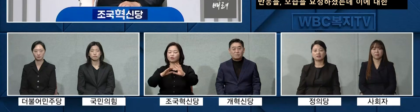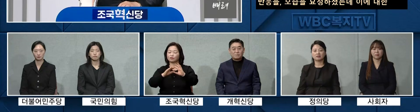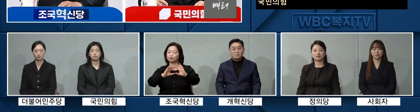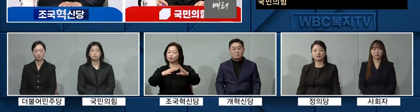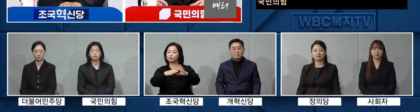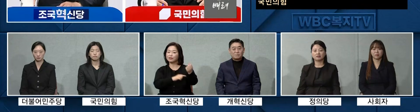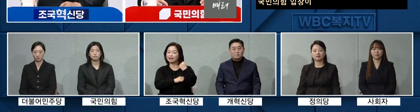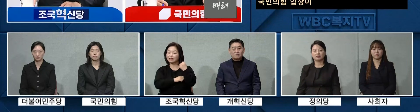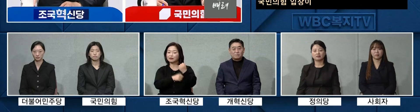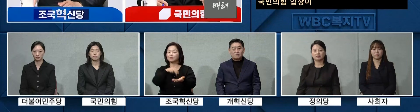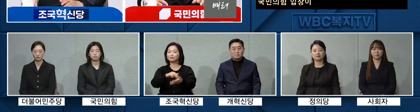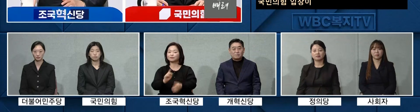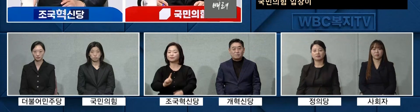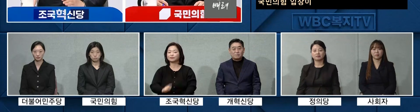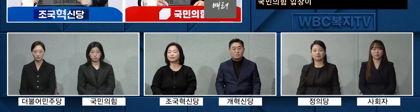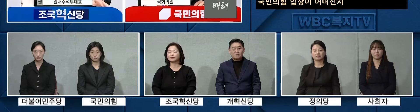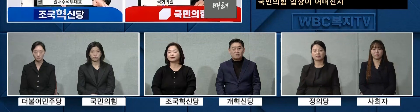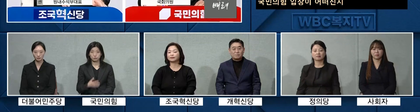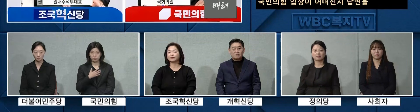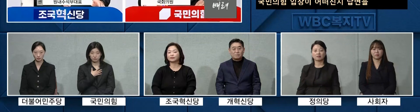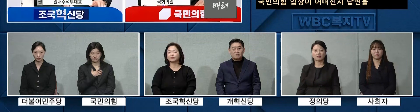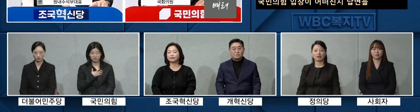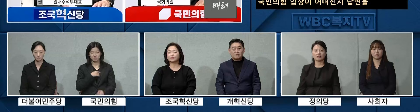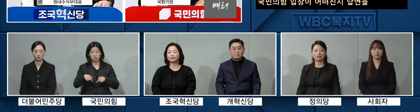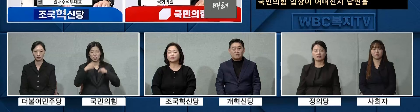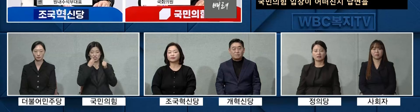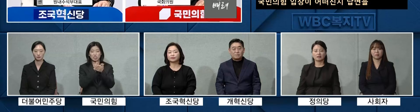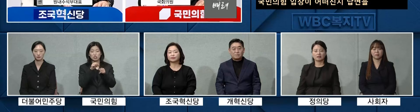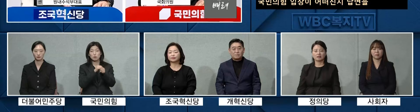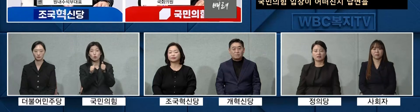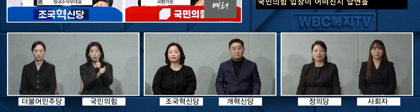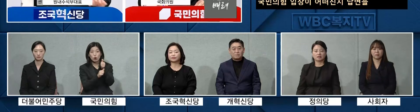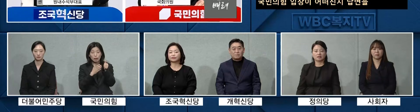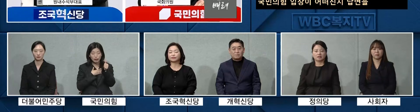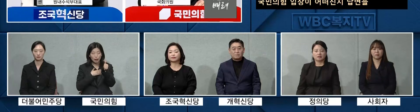싶습니다. 저도 정개특위 위원입니다.